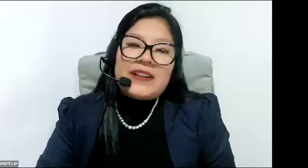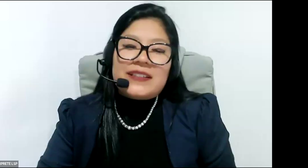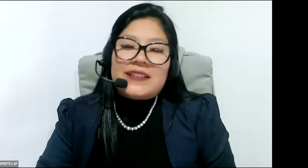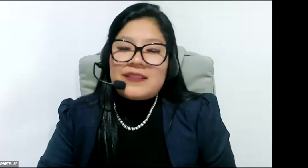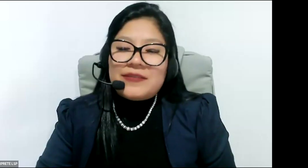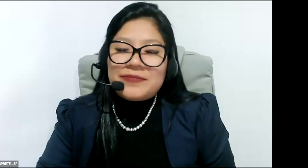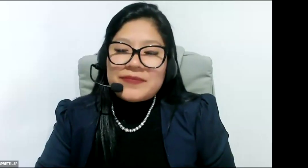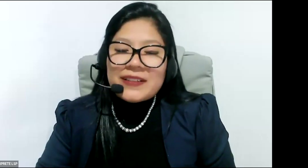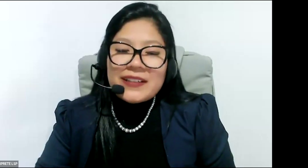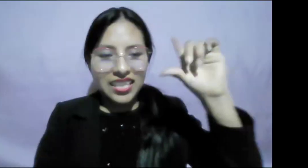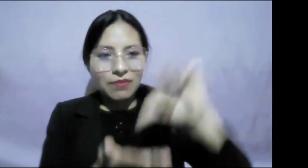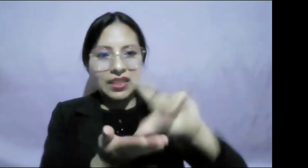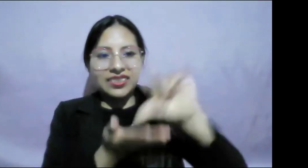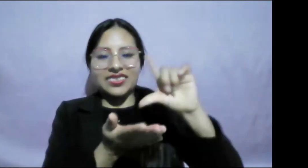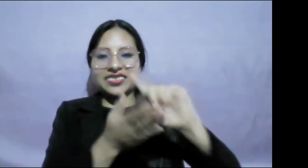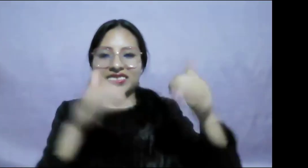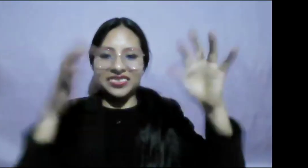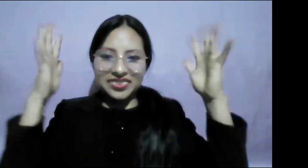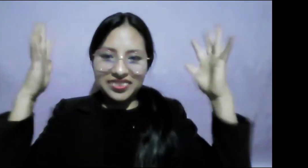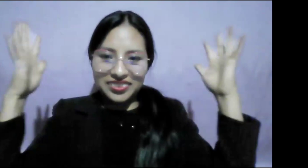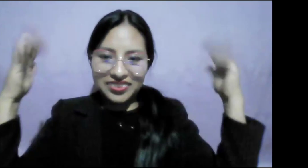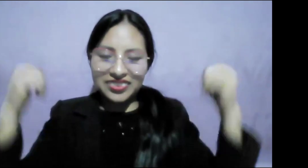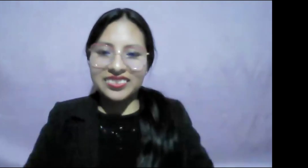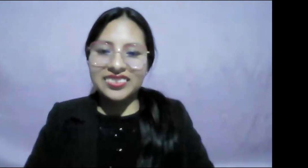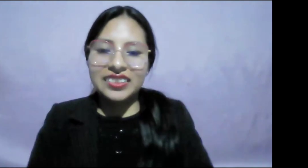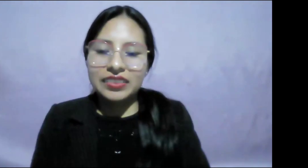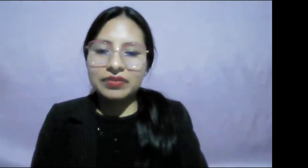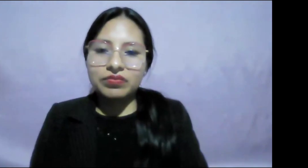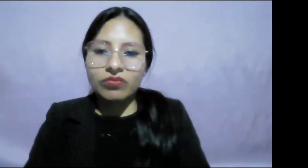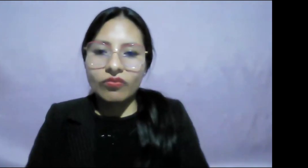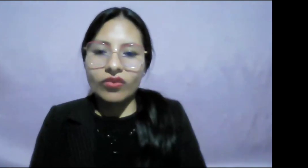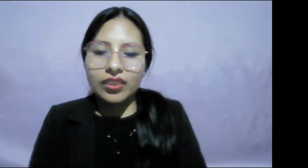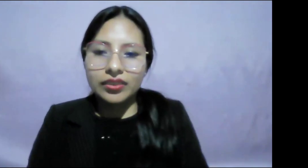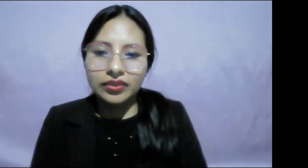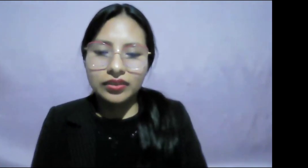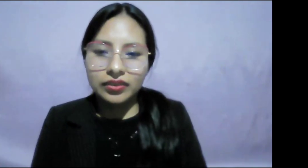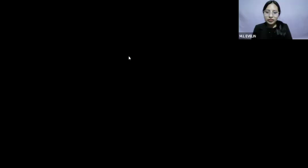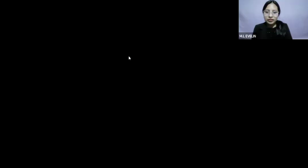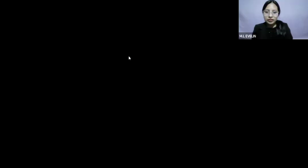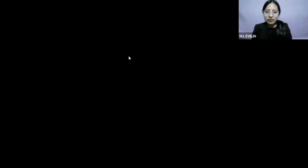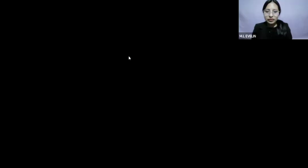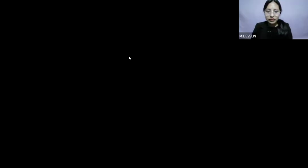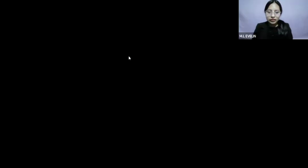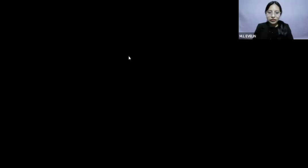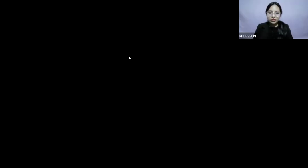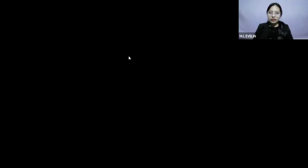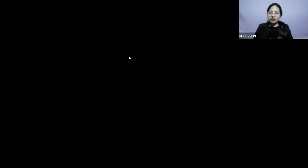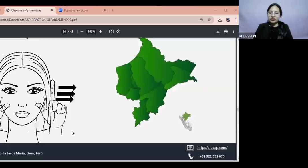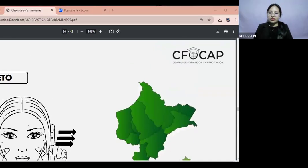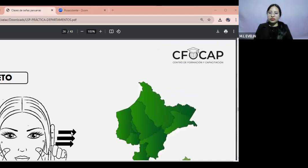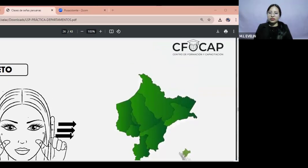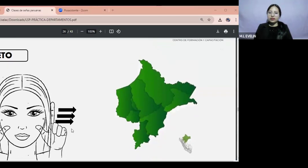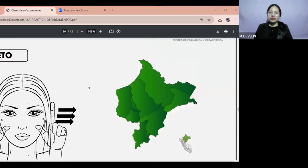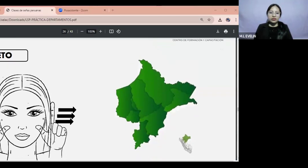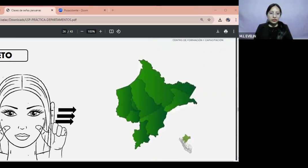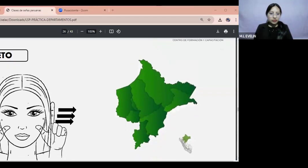bien Francisco gracias Lima la capital del Perú